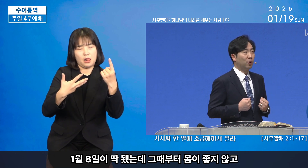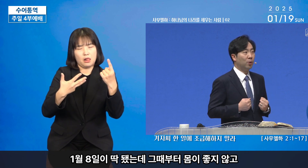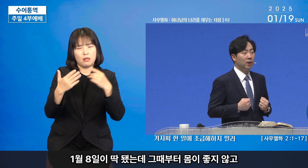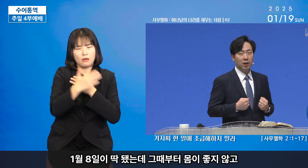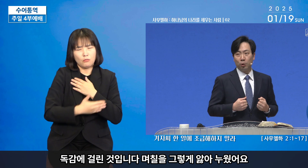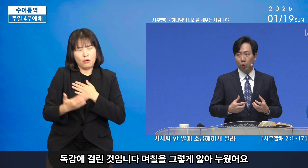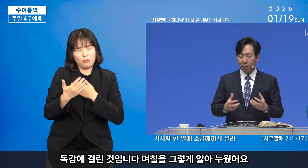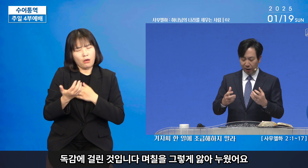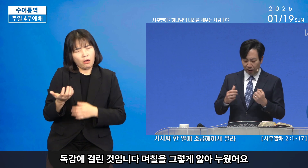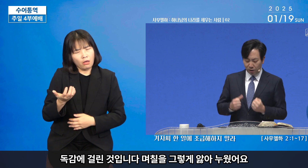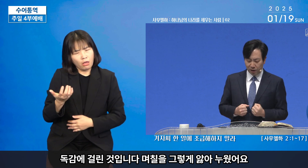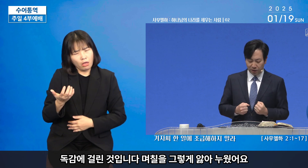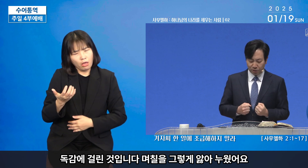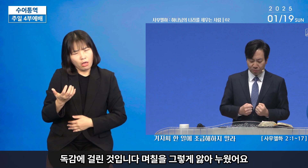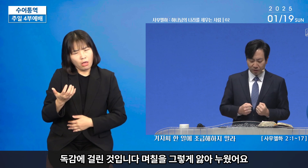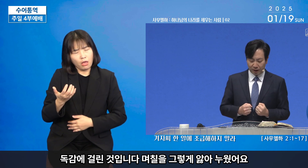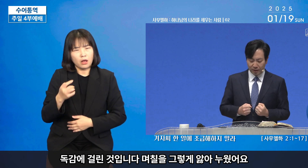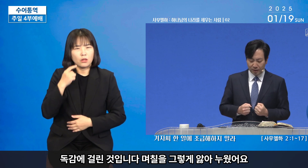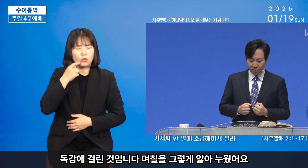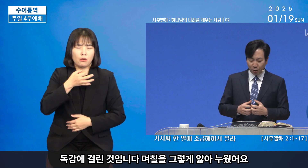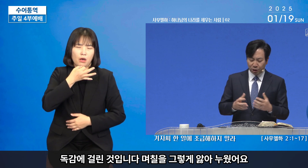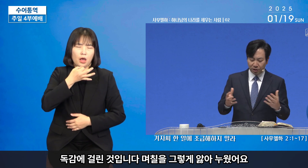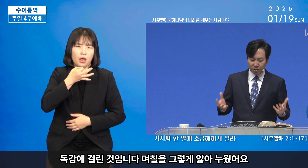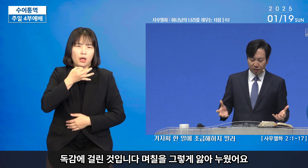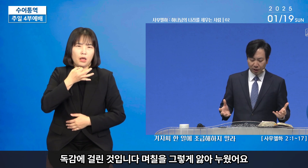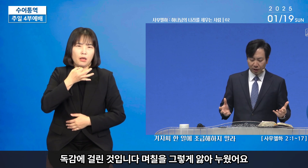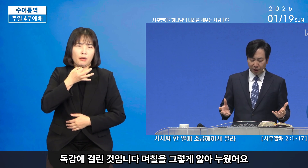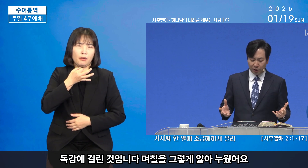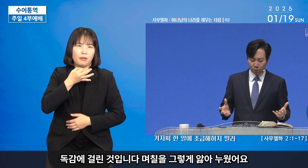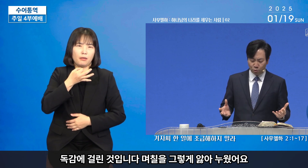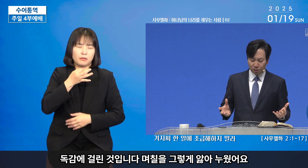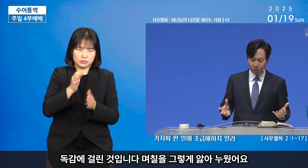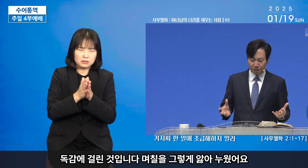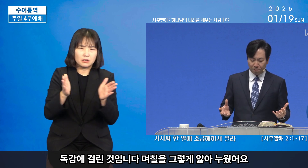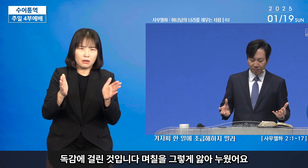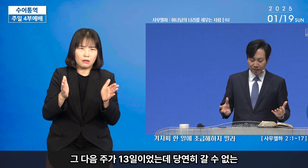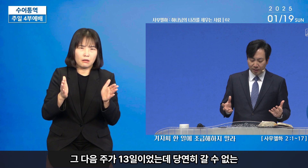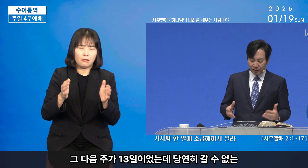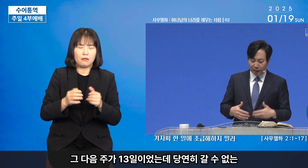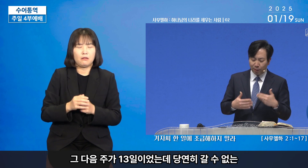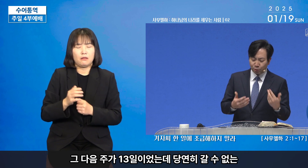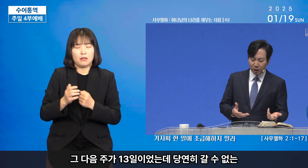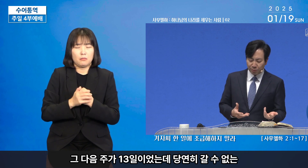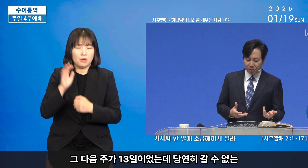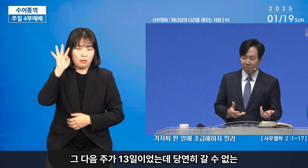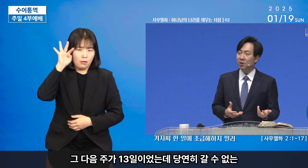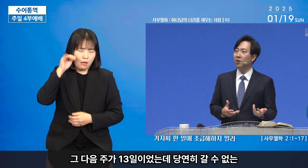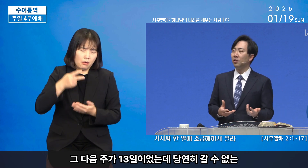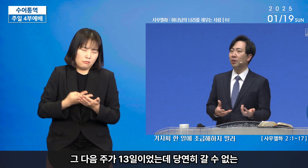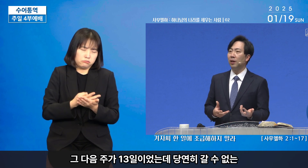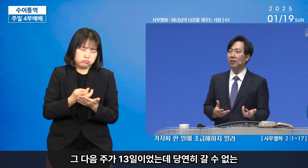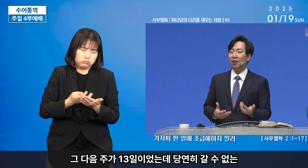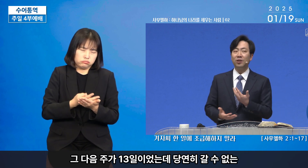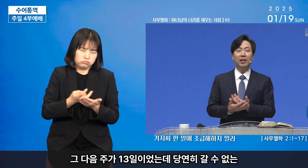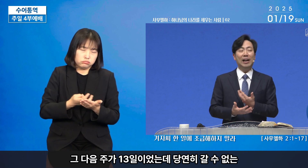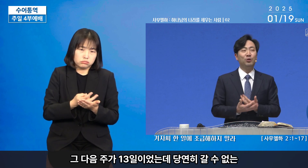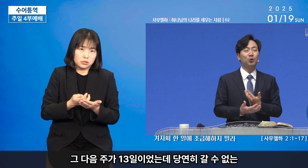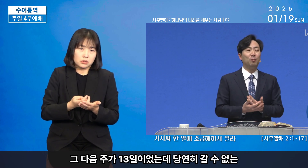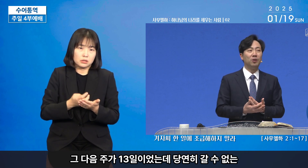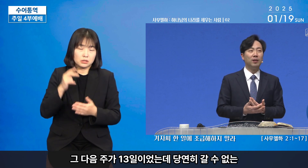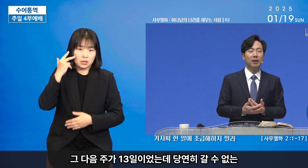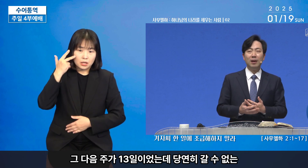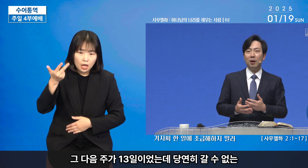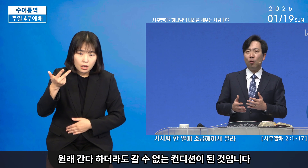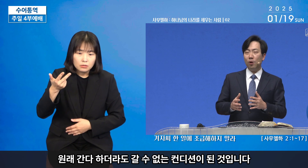좋지 않고 독감에 걸린 것입니다. 며칠을 그렇게 알아 누웠어요. 그 다음 주가 13일이었는데 당연히 갈